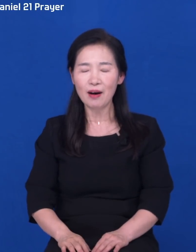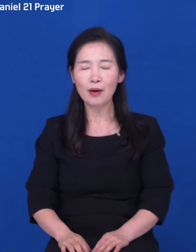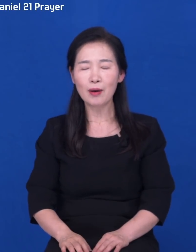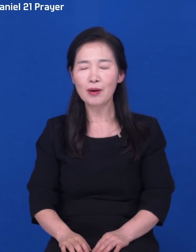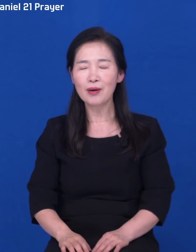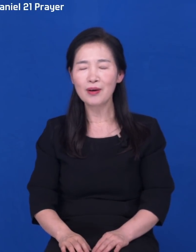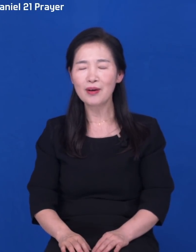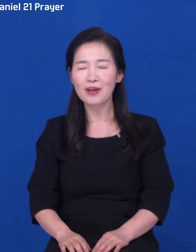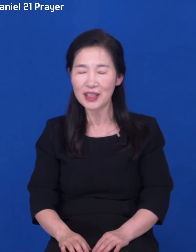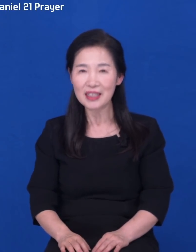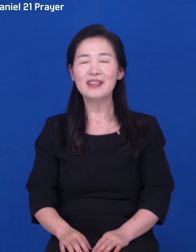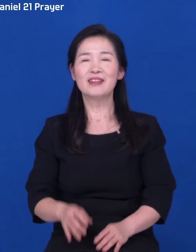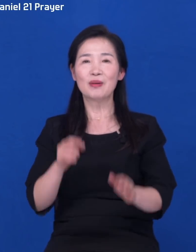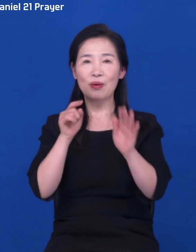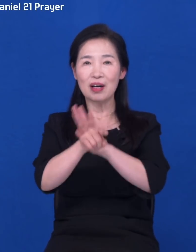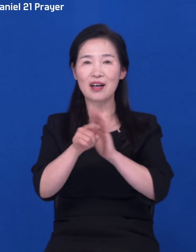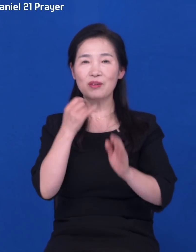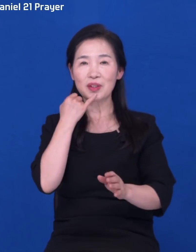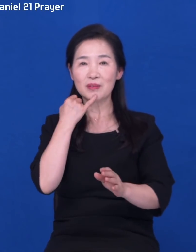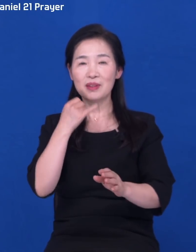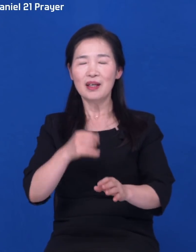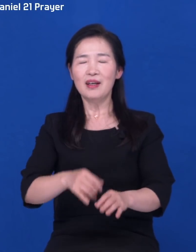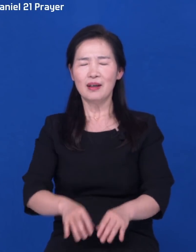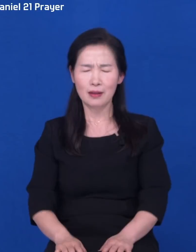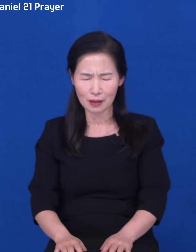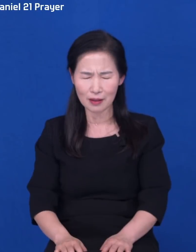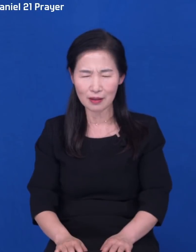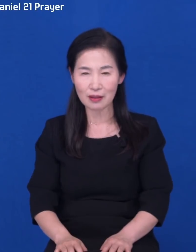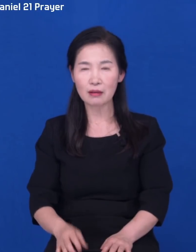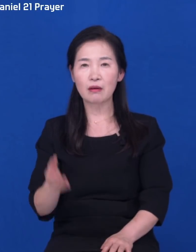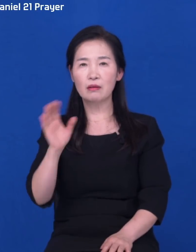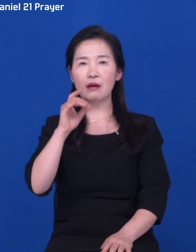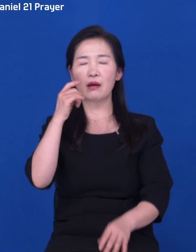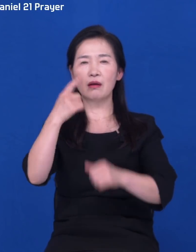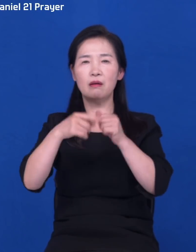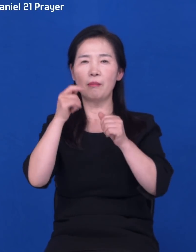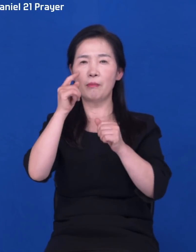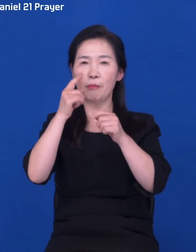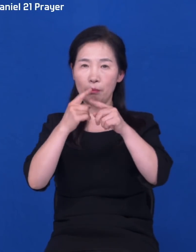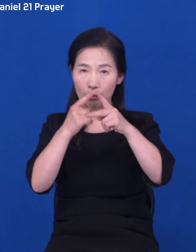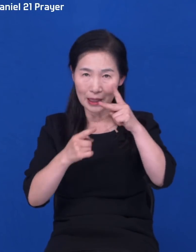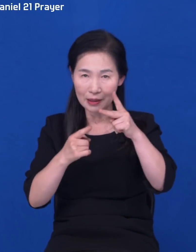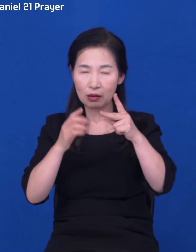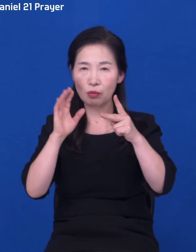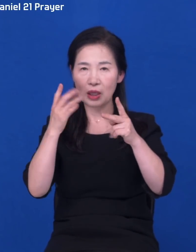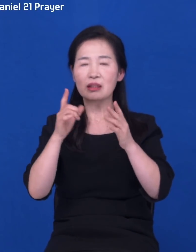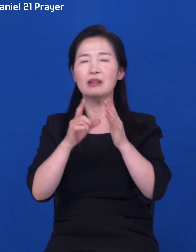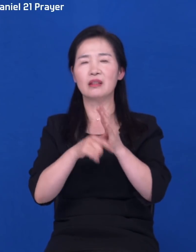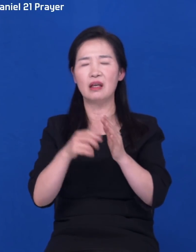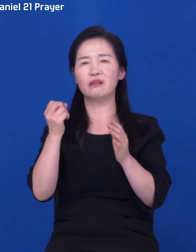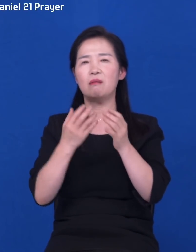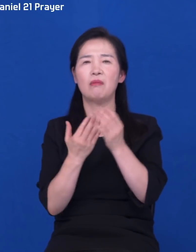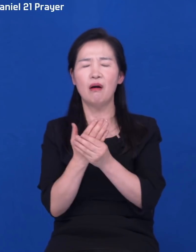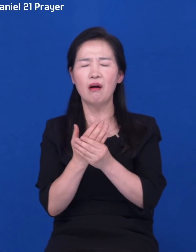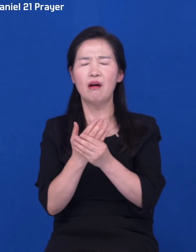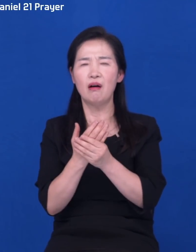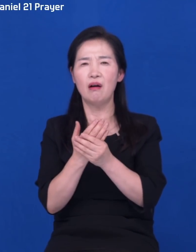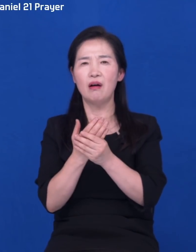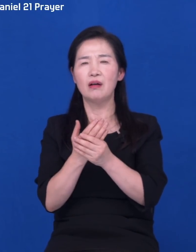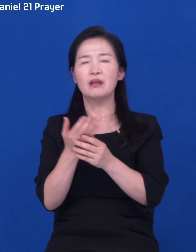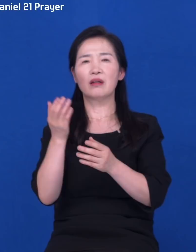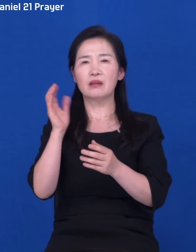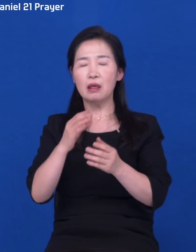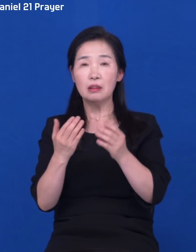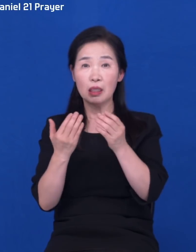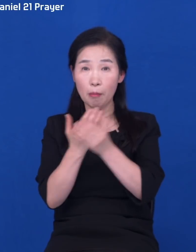가서 이렇게 했는데 딱 1년 반째 되는 날 재발했습니다 했는데 그 재발한 부위가 하필이면 치료가 전혀